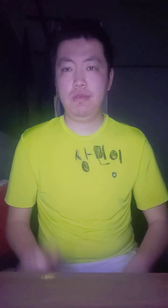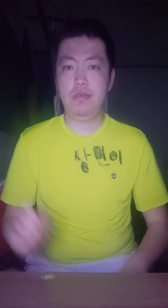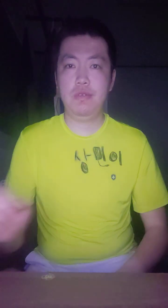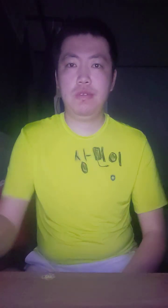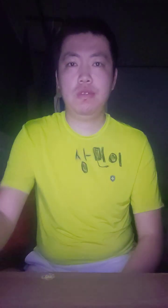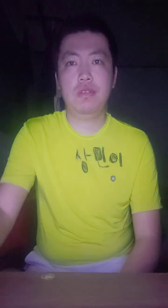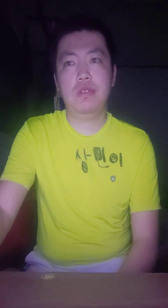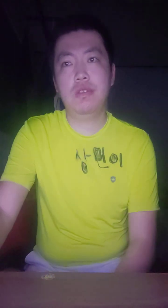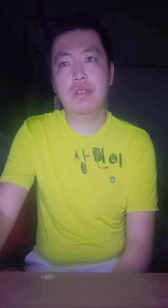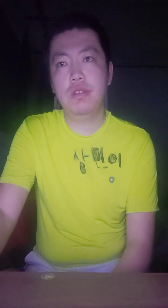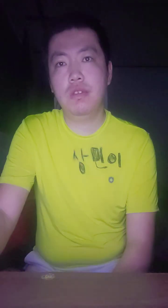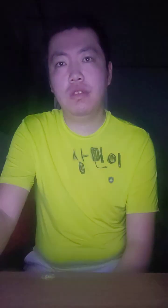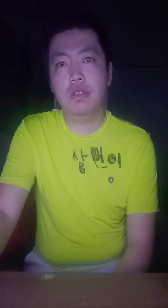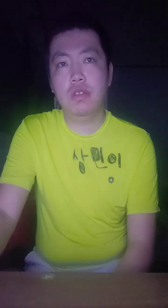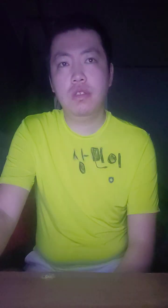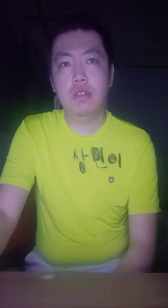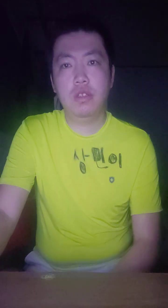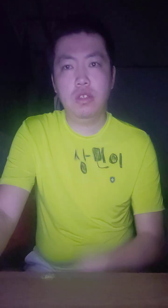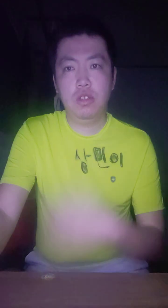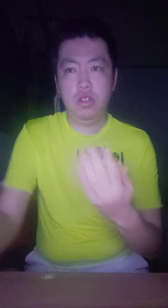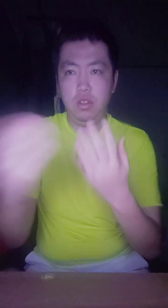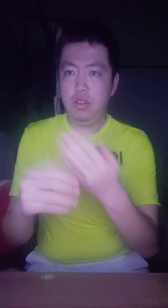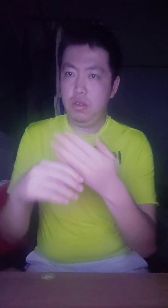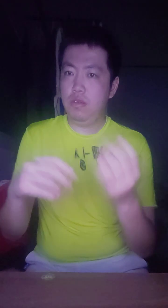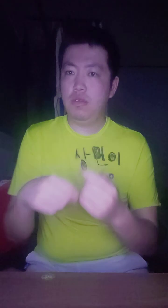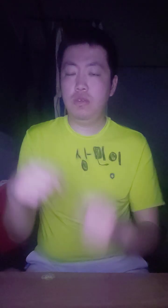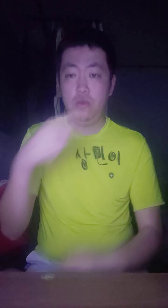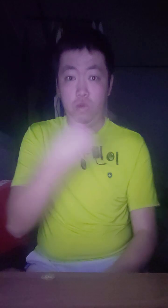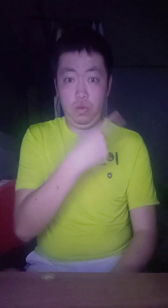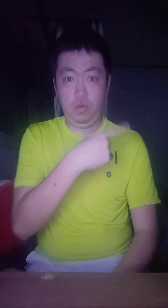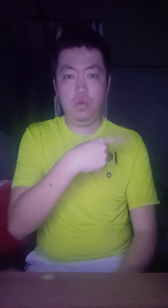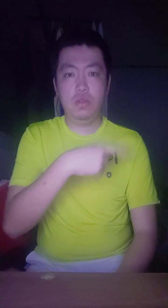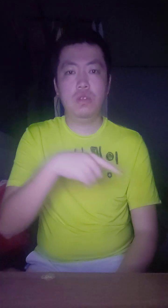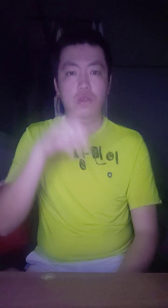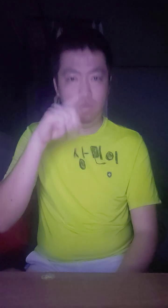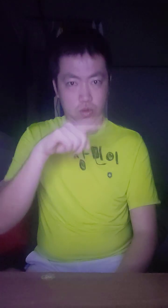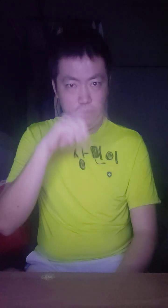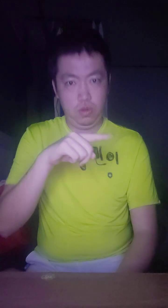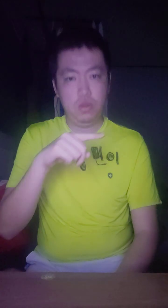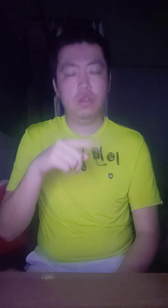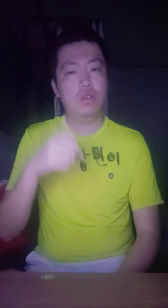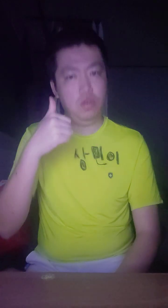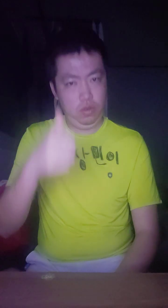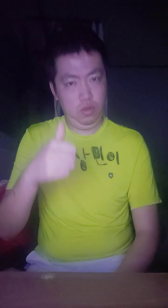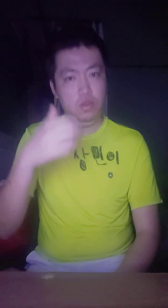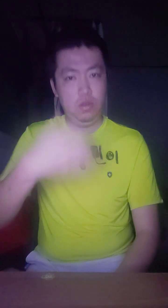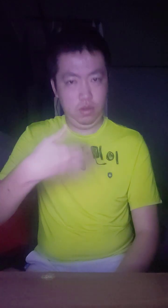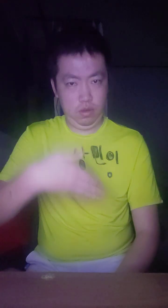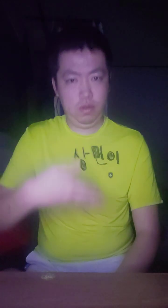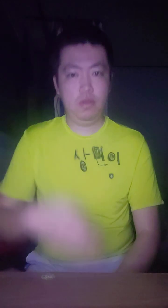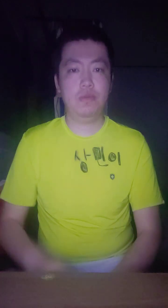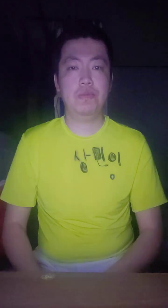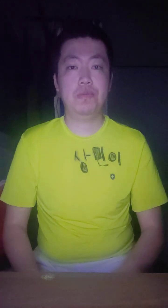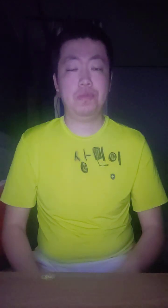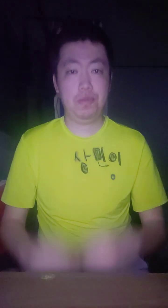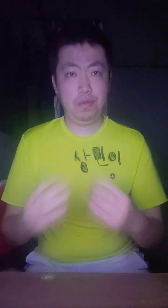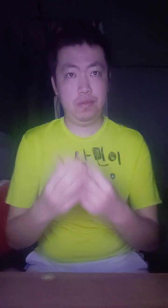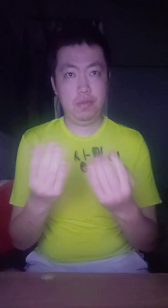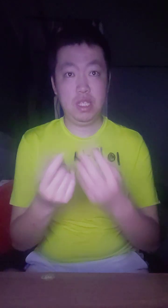최승훈입니다. 더 많은 뉴스를 보시려면 화면 오른쪽에 있는 구독 버튼을 눌러주시면 됩니다. 그리고 제보할